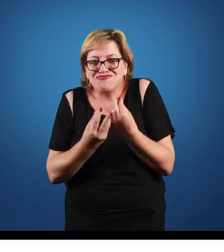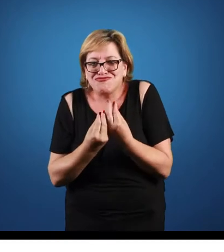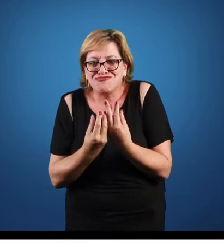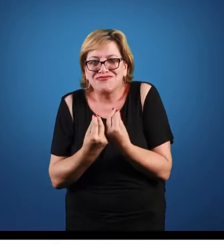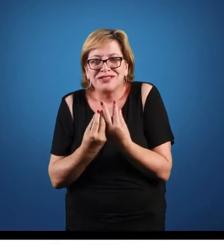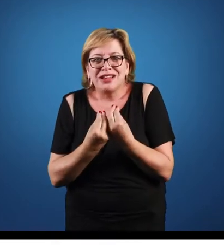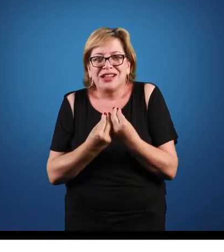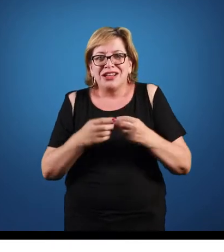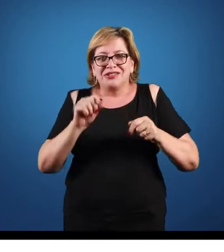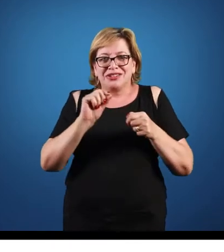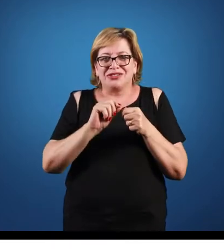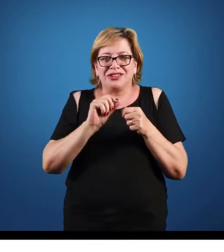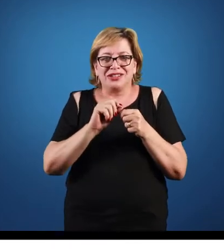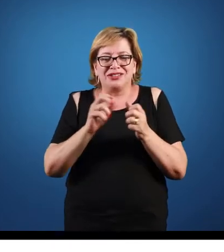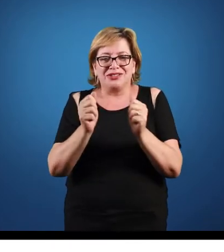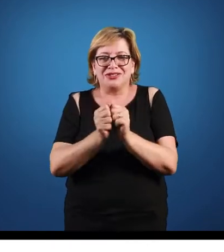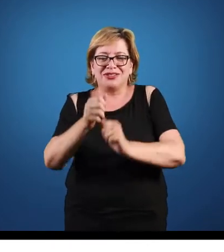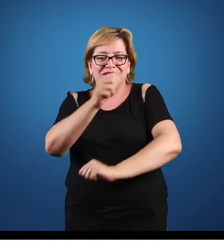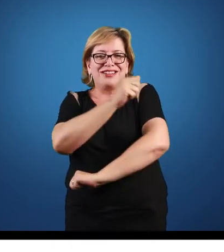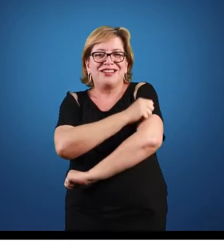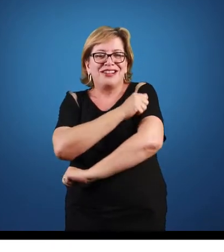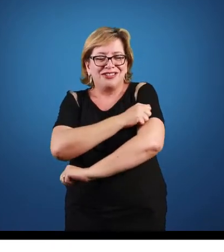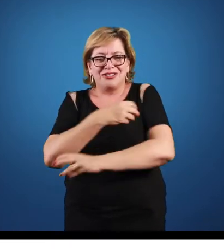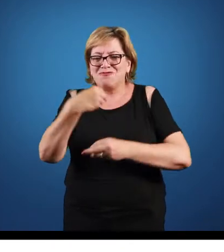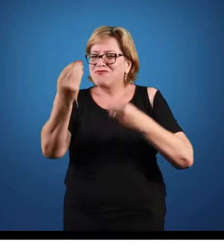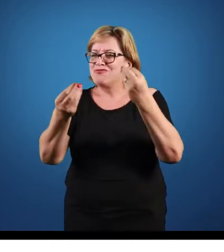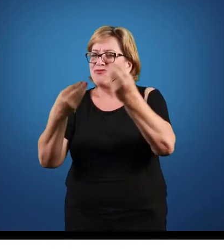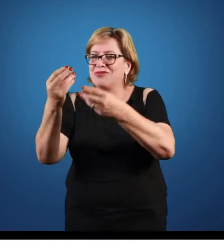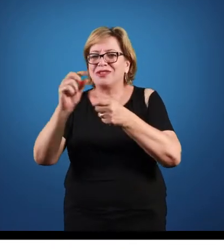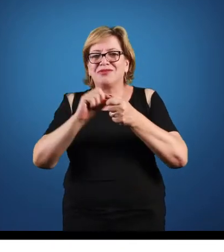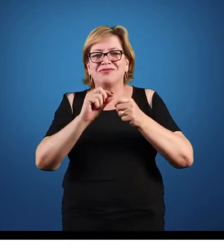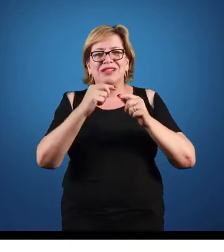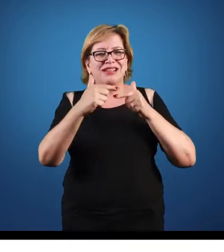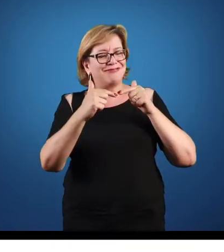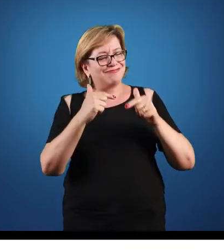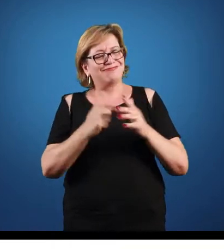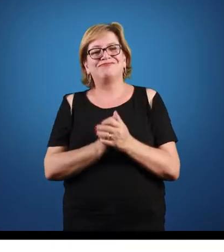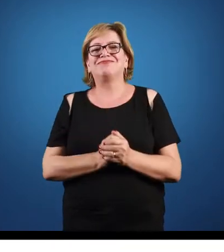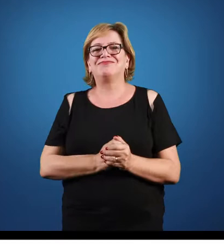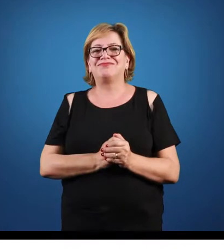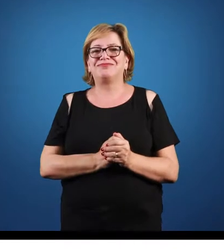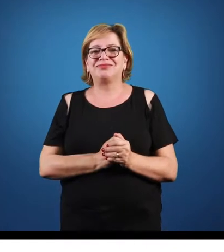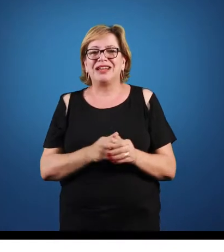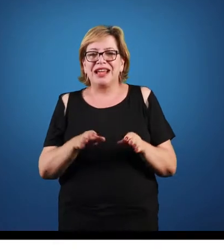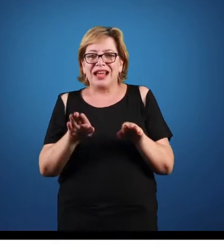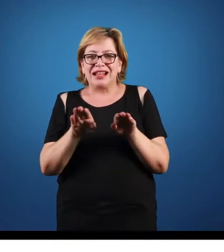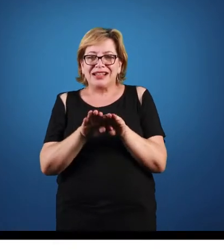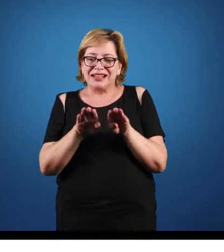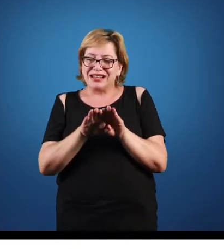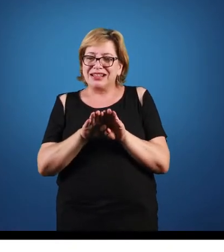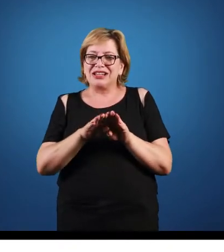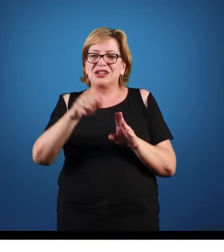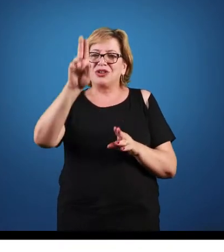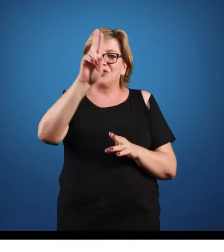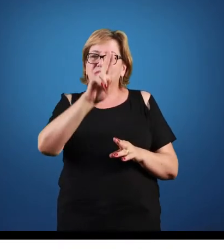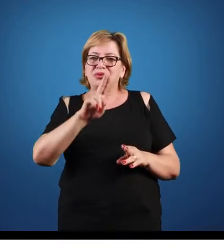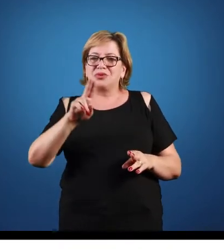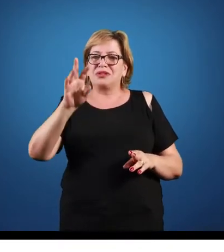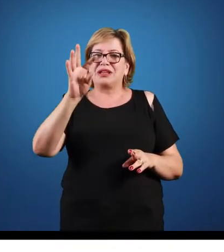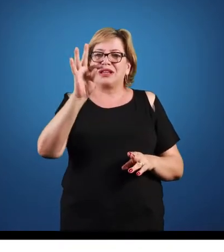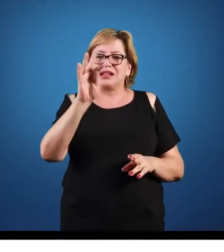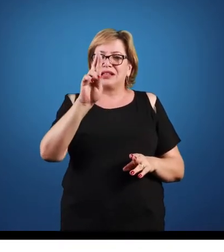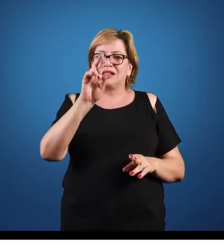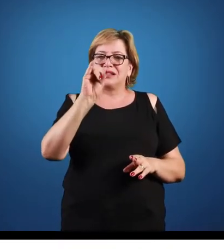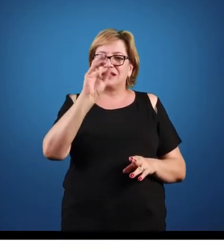deixo com as equipes das alunas para elas poderem fazer o trabalho do tre também pode fazer na educação a distância